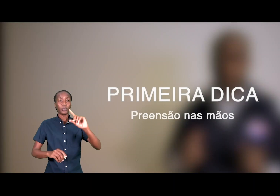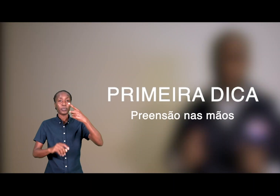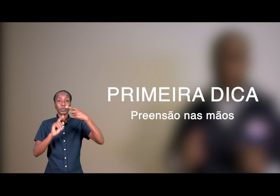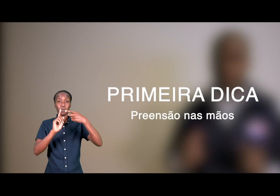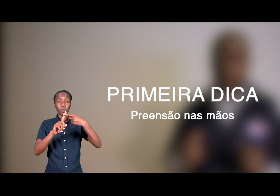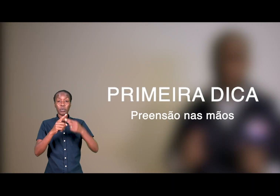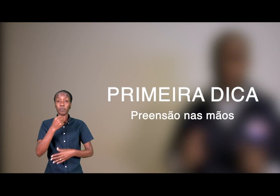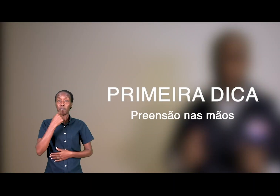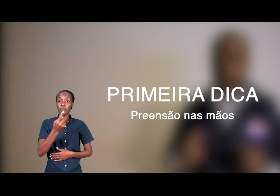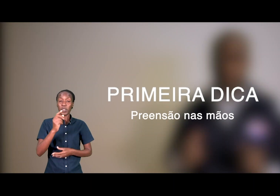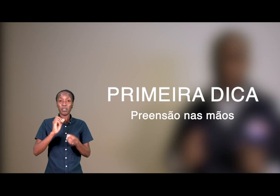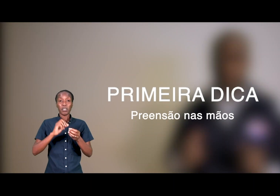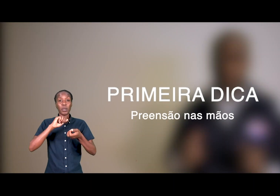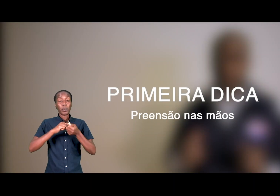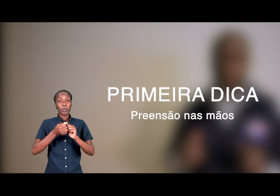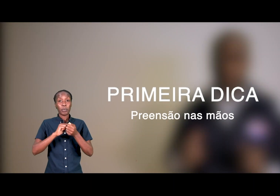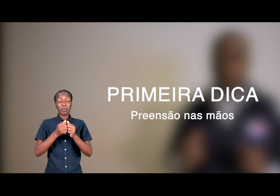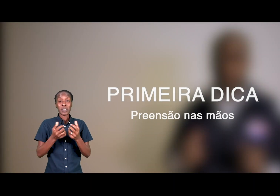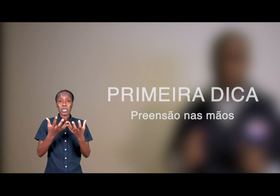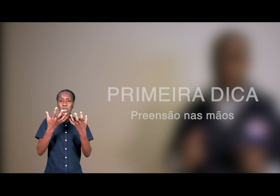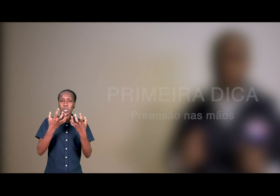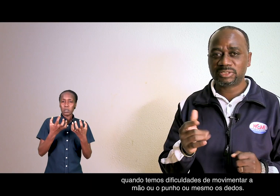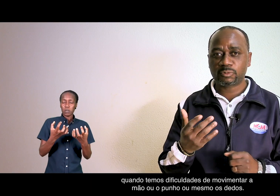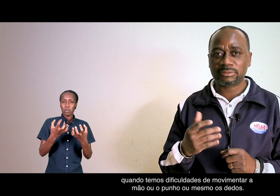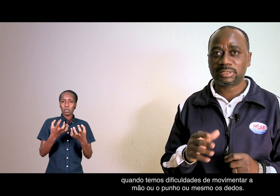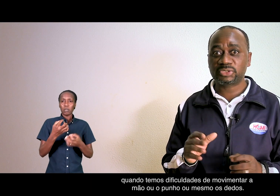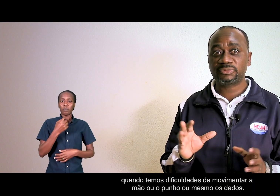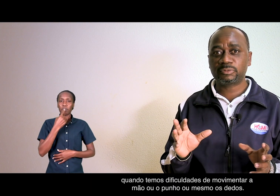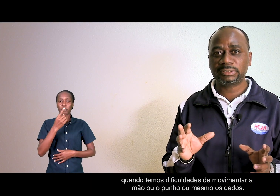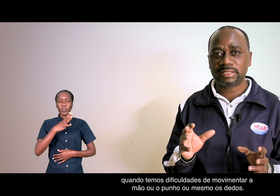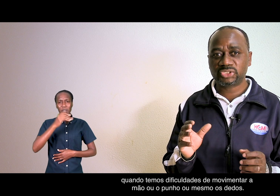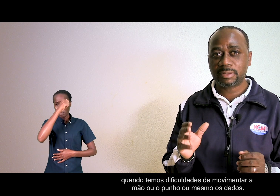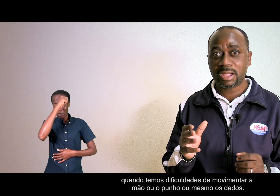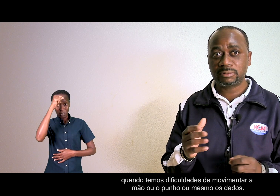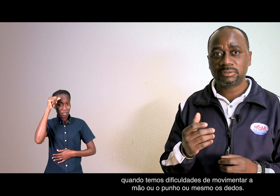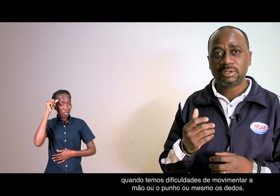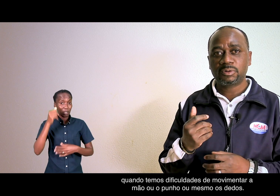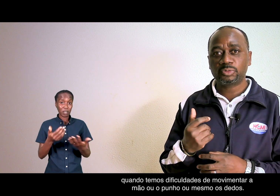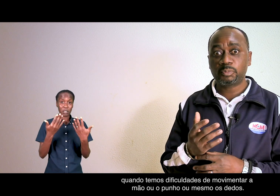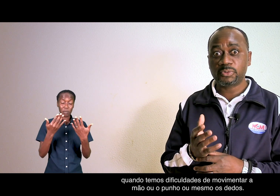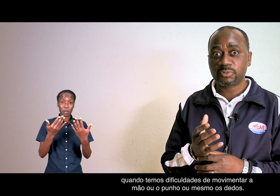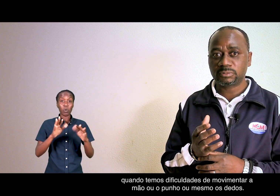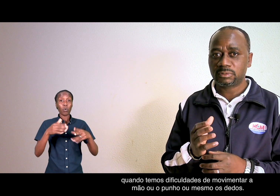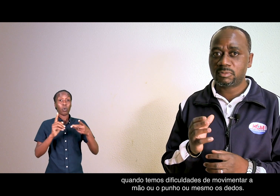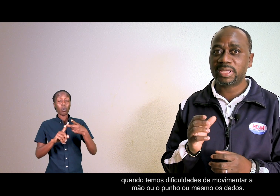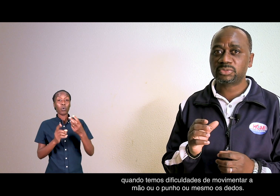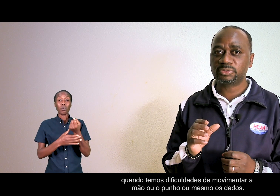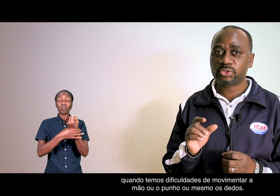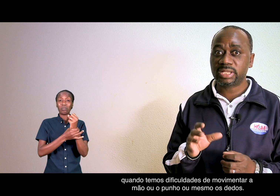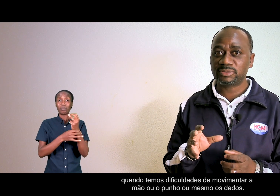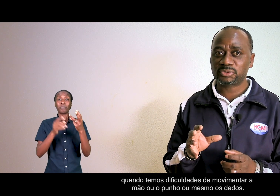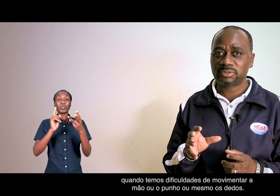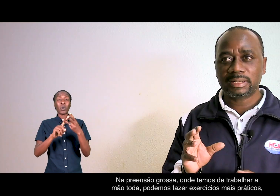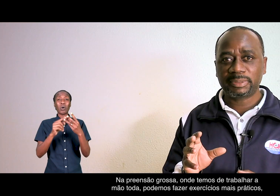A primeira dica de hoje é sobre problemas de preensão. Isto quando temos dificuldades da mão ou do punho, ou mesmo